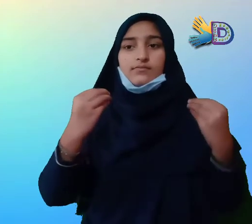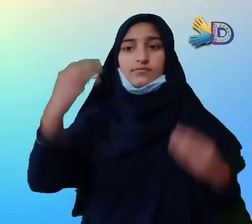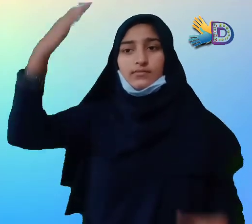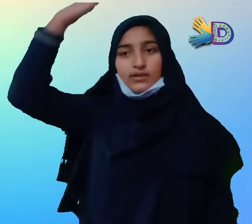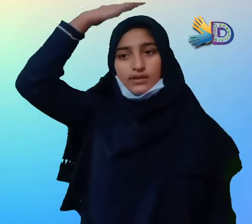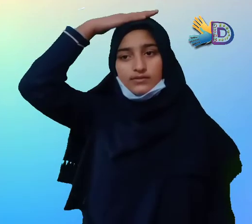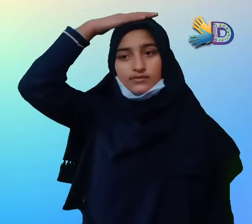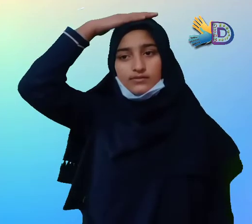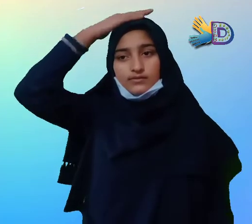एहसान,